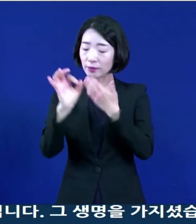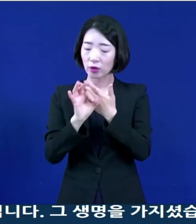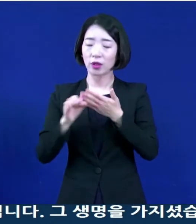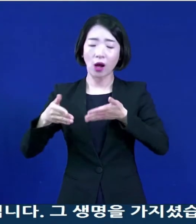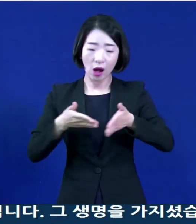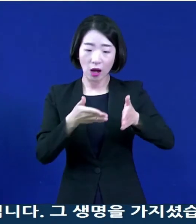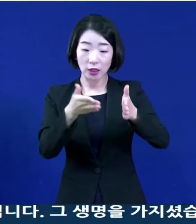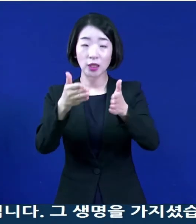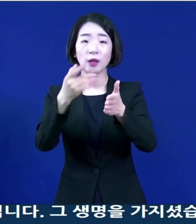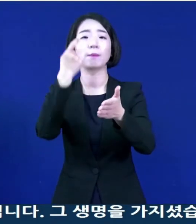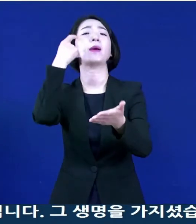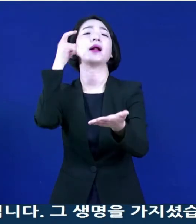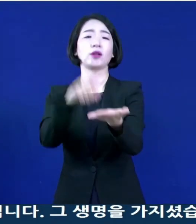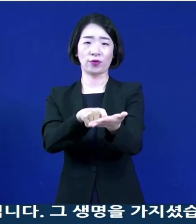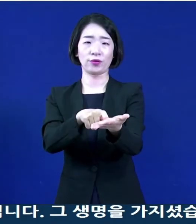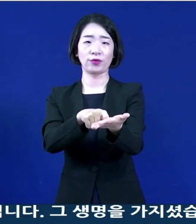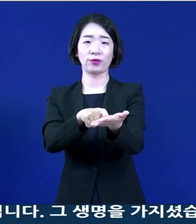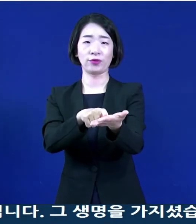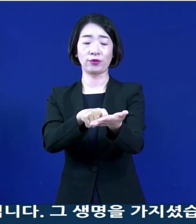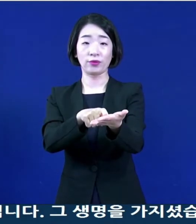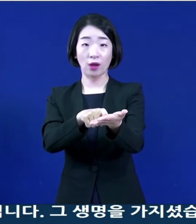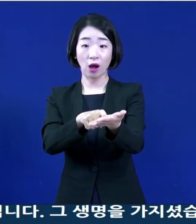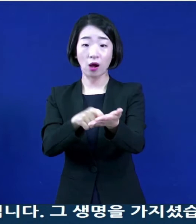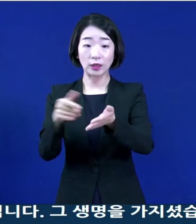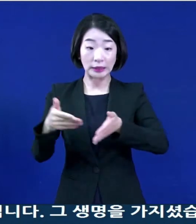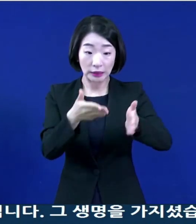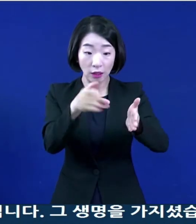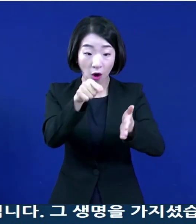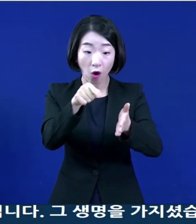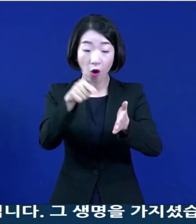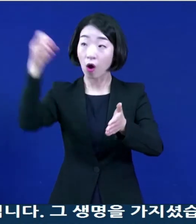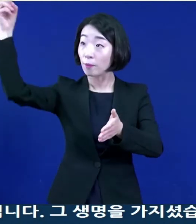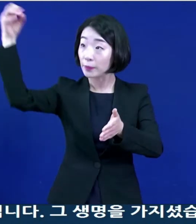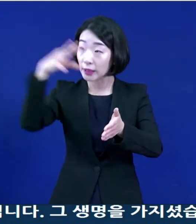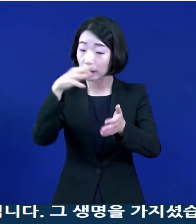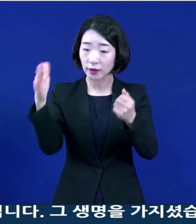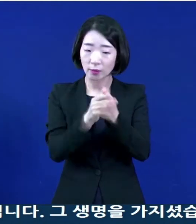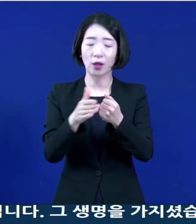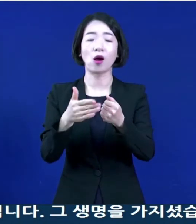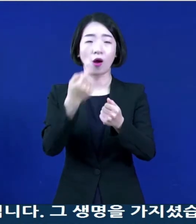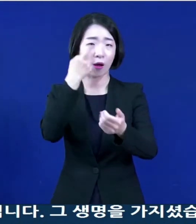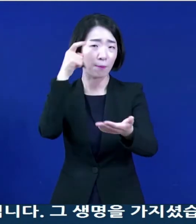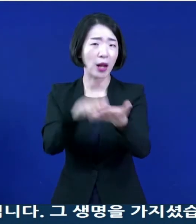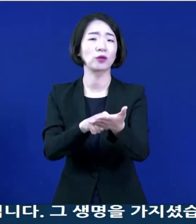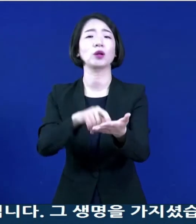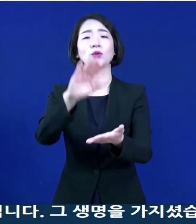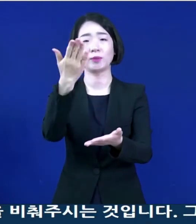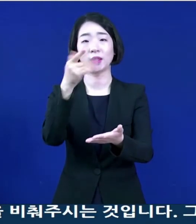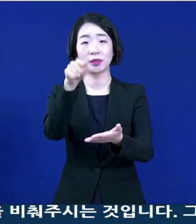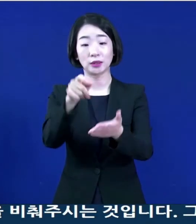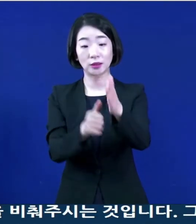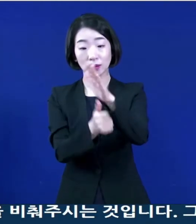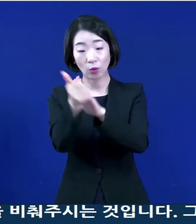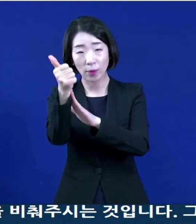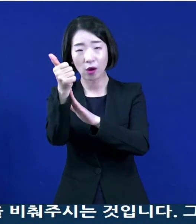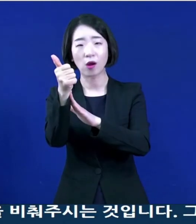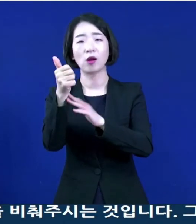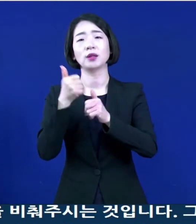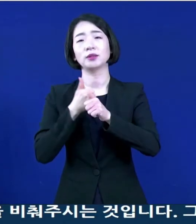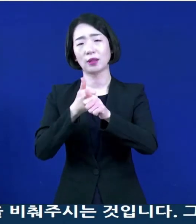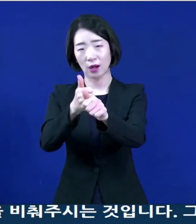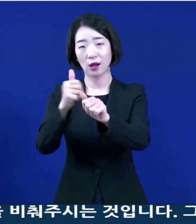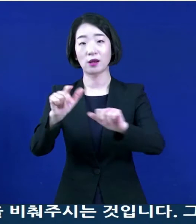어느 길로 나가야 될지 길을 찾을 수 있는 겁니다. 그 길을 찾은 사람은 소명을 따라 사는